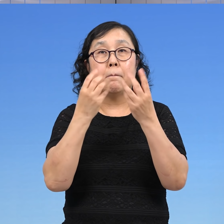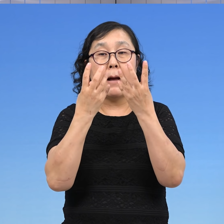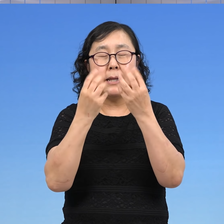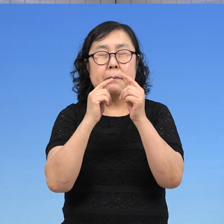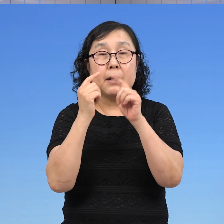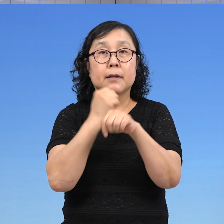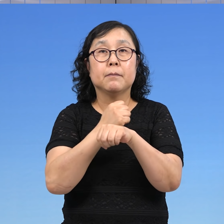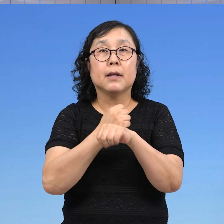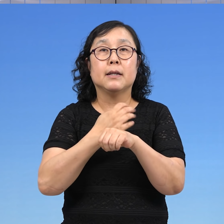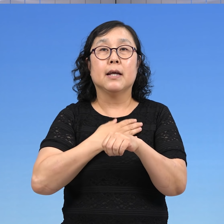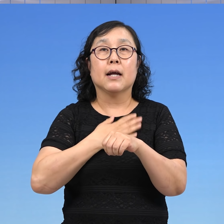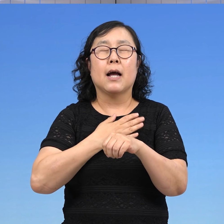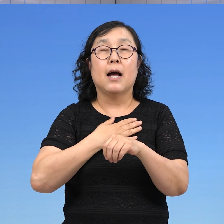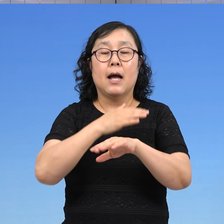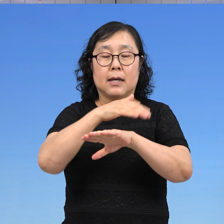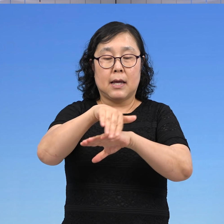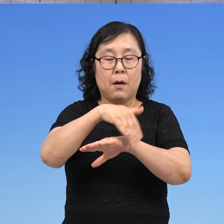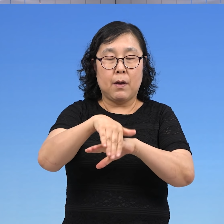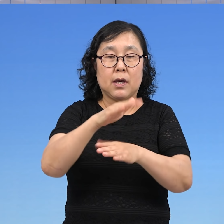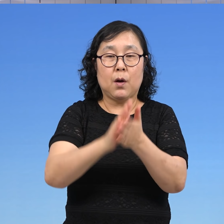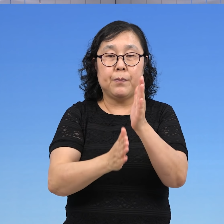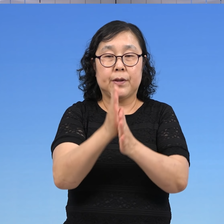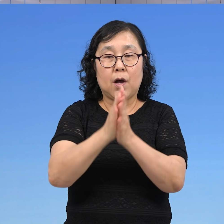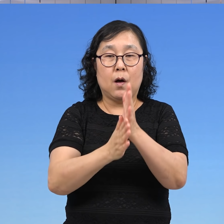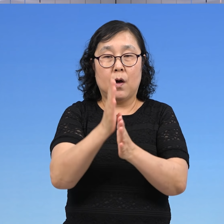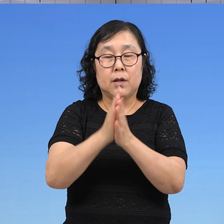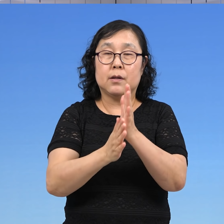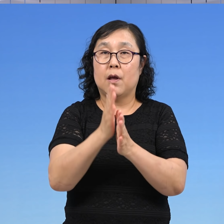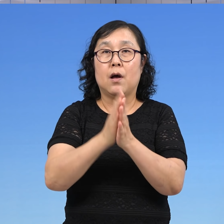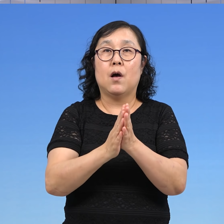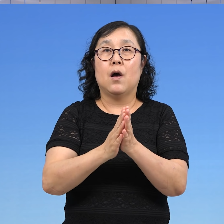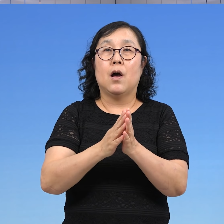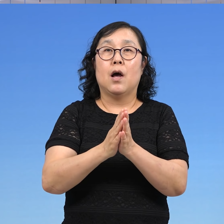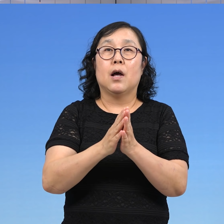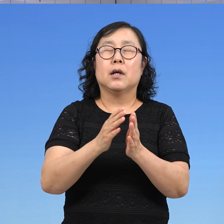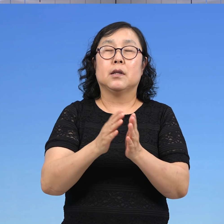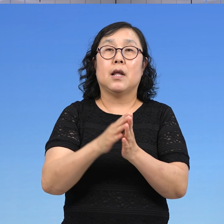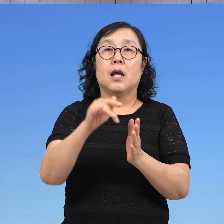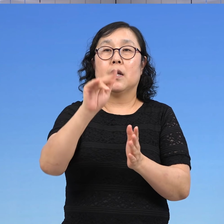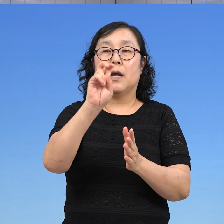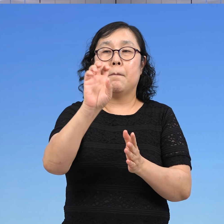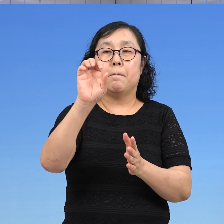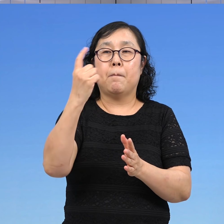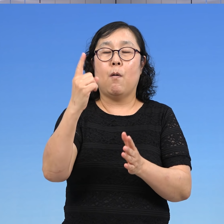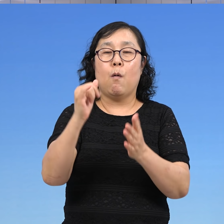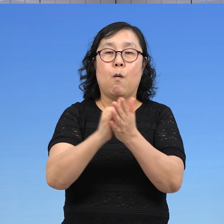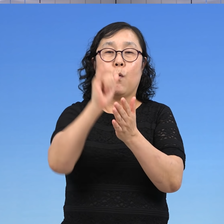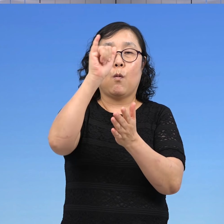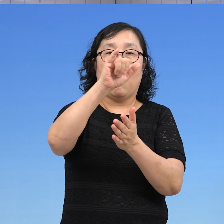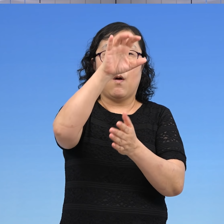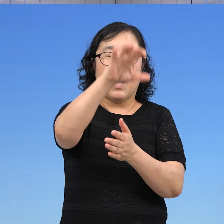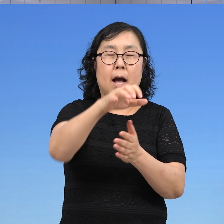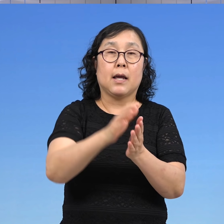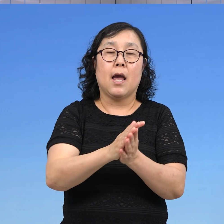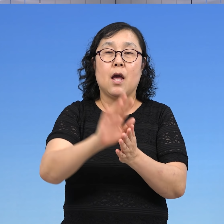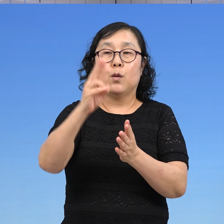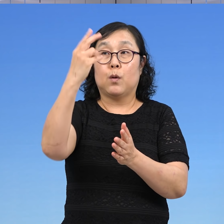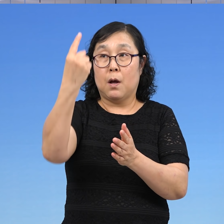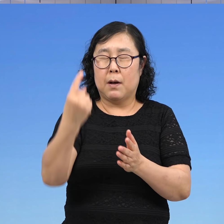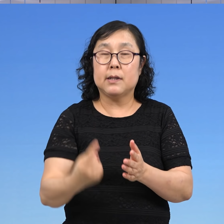말씀드렸던 걷다 기억하시죠 제가 얼마나 대책없이 한국의 나왔냐 하면 김포공항 이 그 당시를 김포공항에